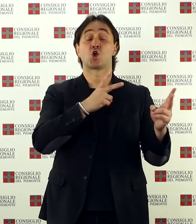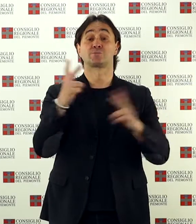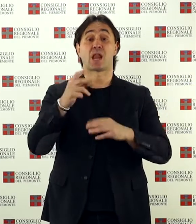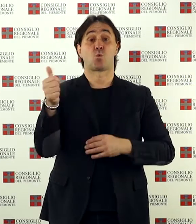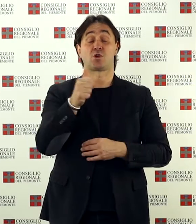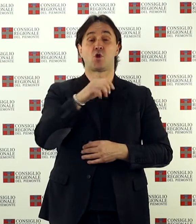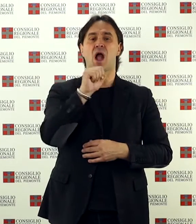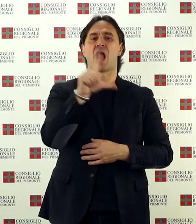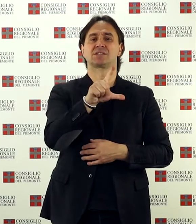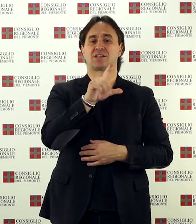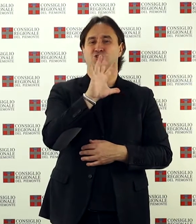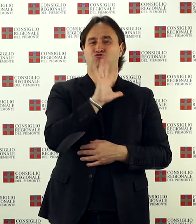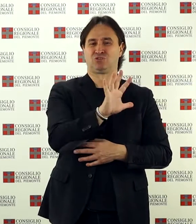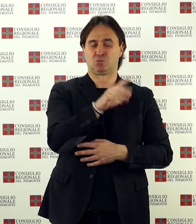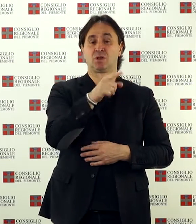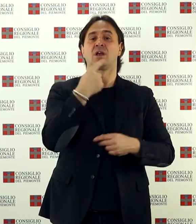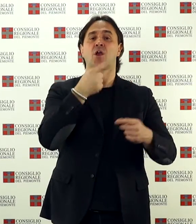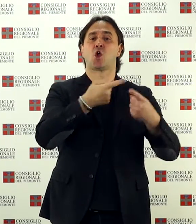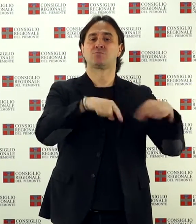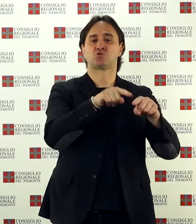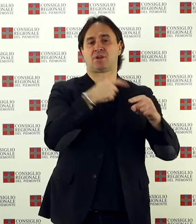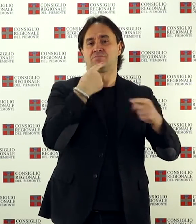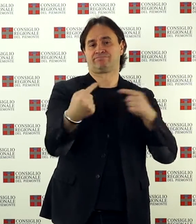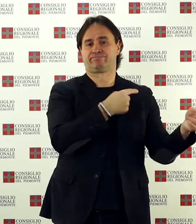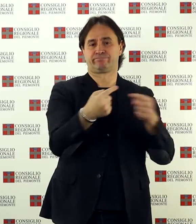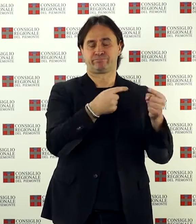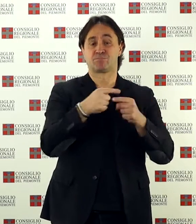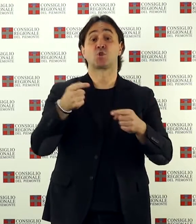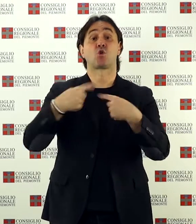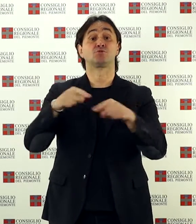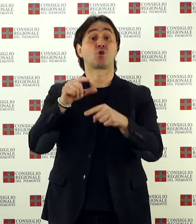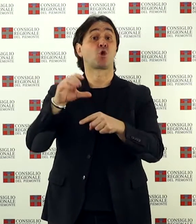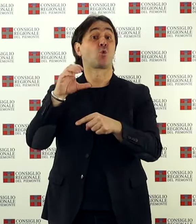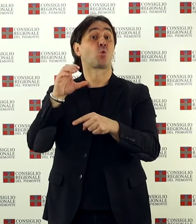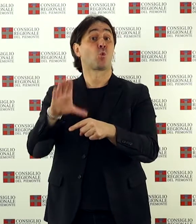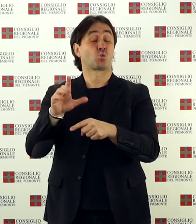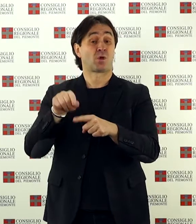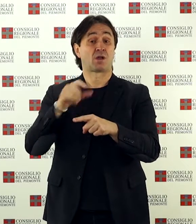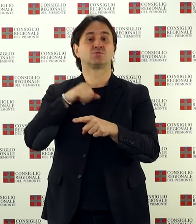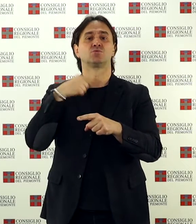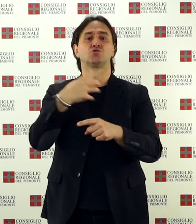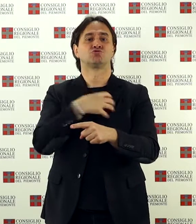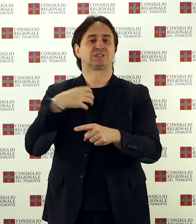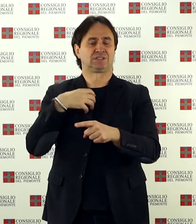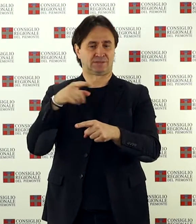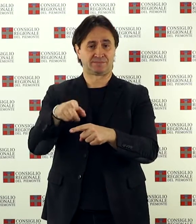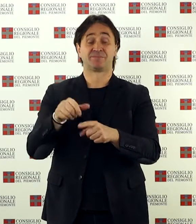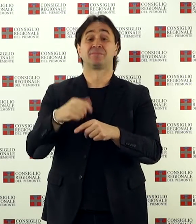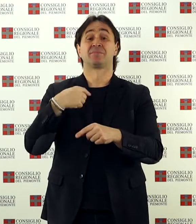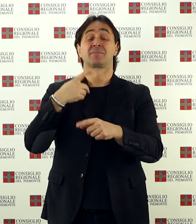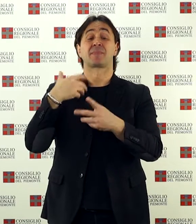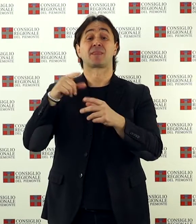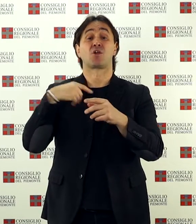Ospedale unico dell'ASL Torino 5, dibattito in commissione. La commissione cultura al Museo di Scienze Naturali.